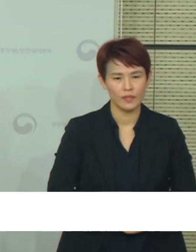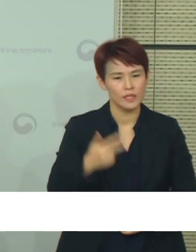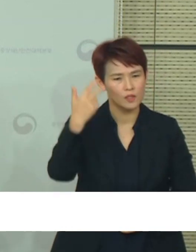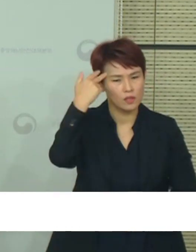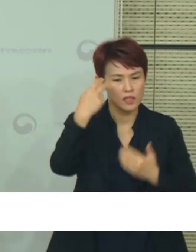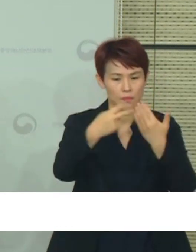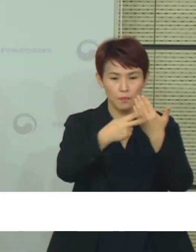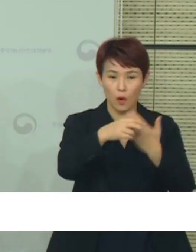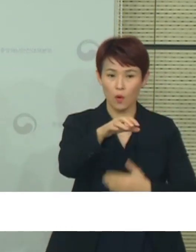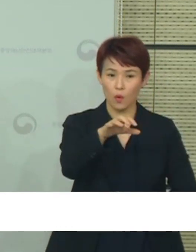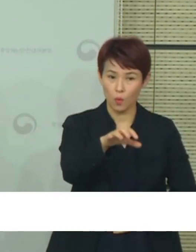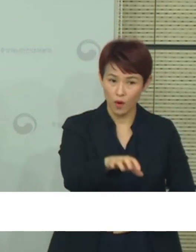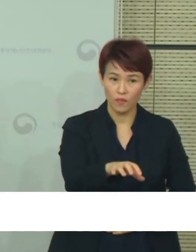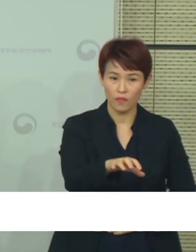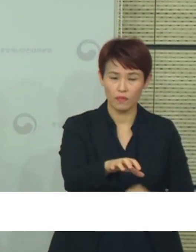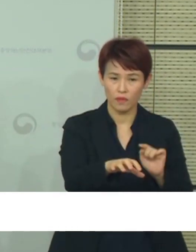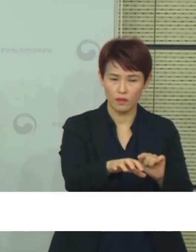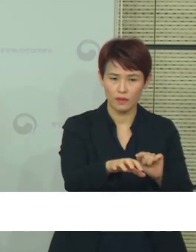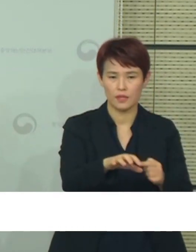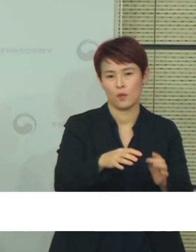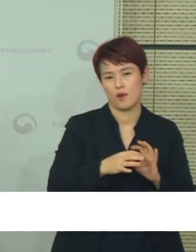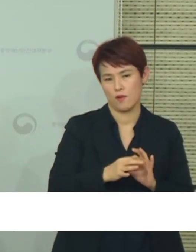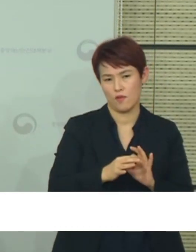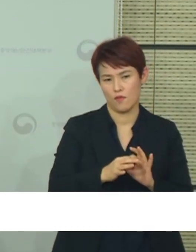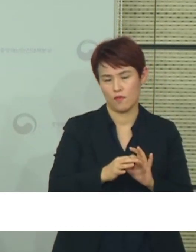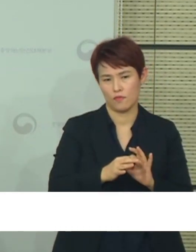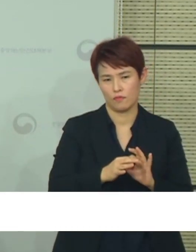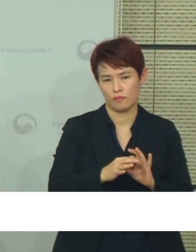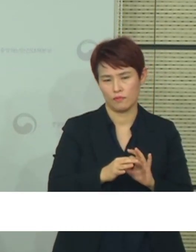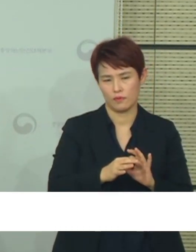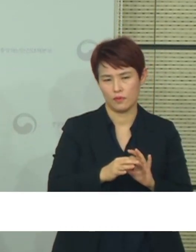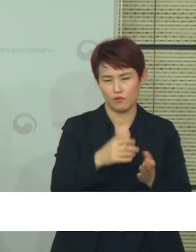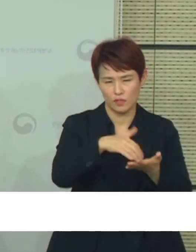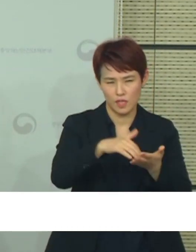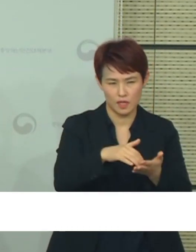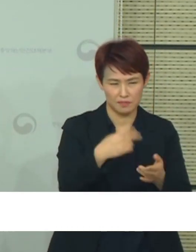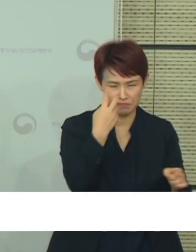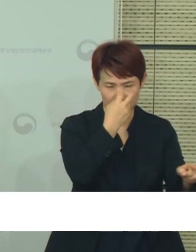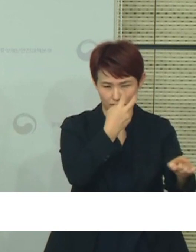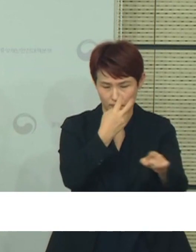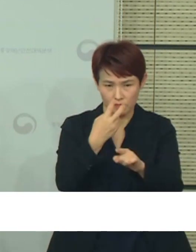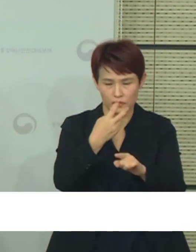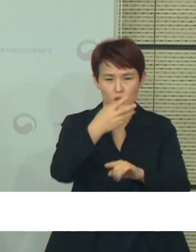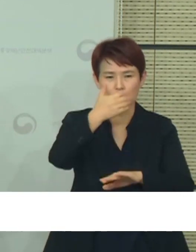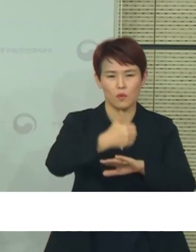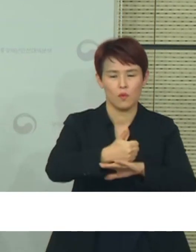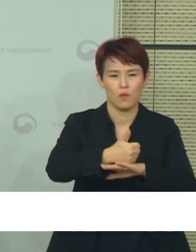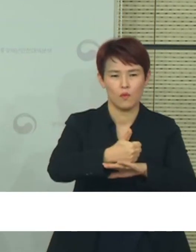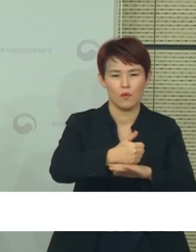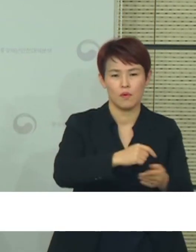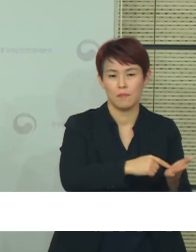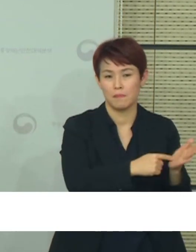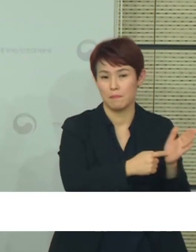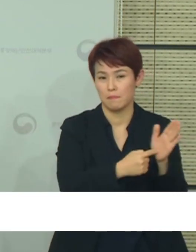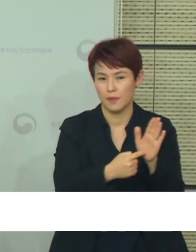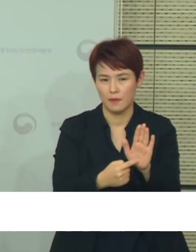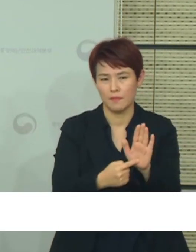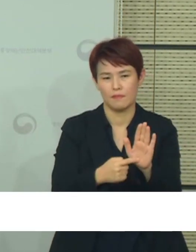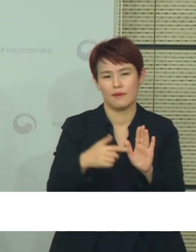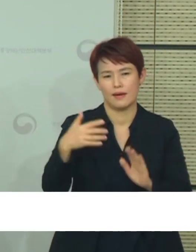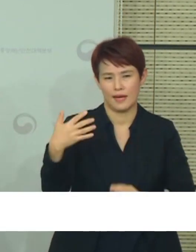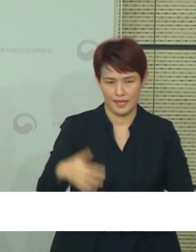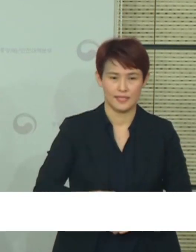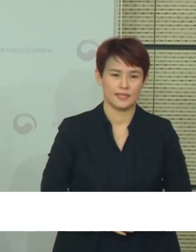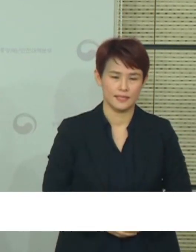정신병원 정신병원에 대한 그 전수조사는 아직 그 저희가 최종적인 결과를 발표할 수 있는